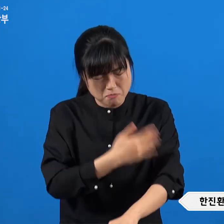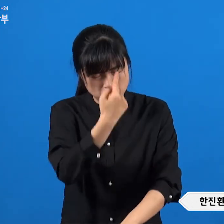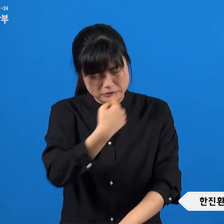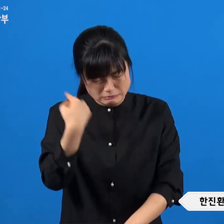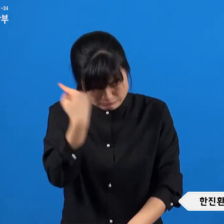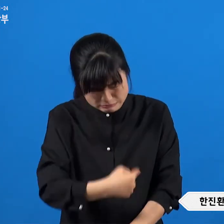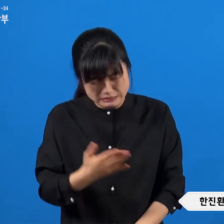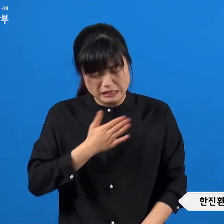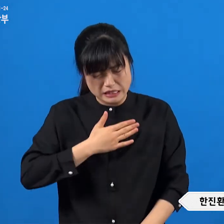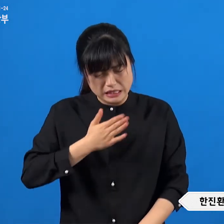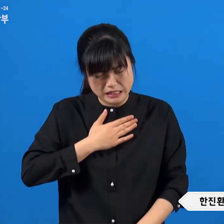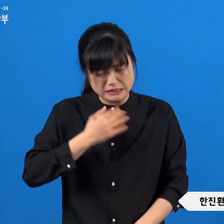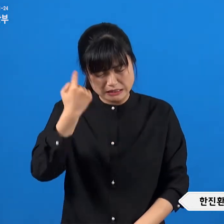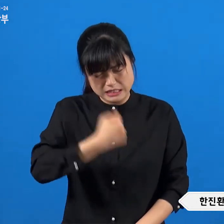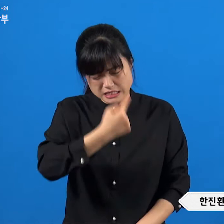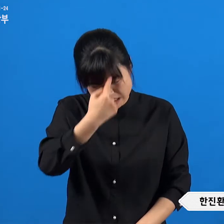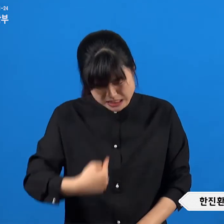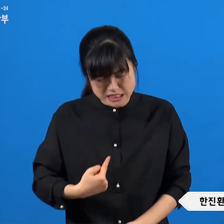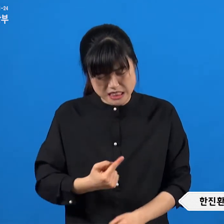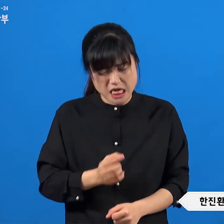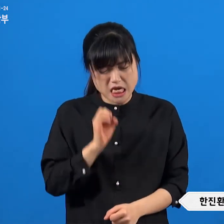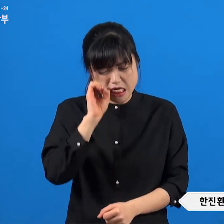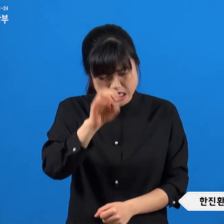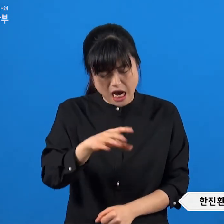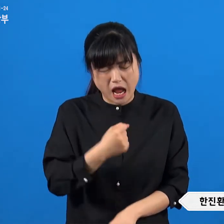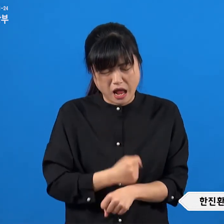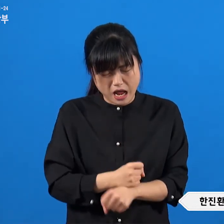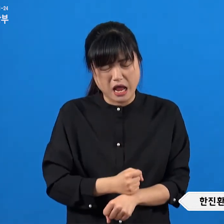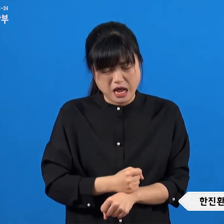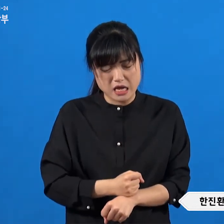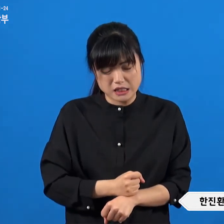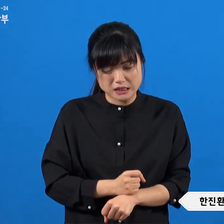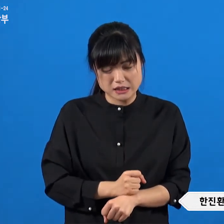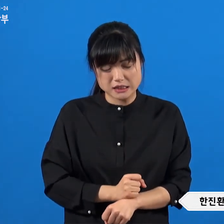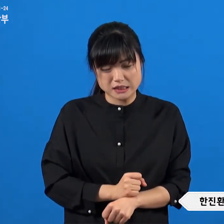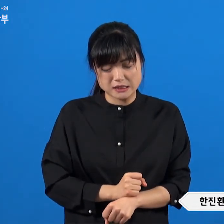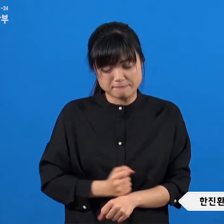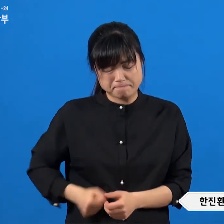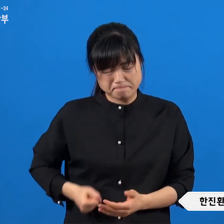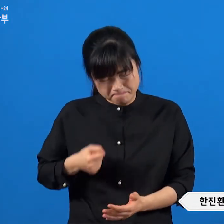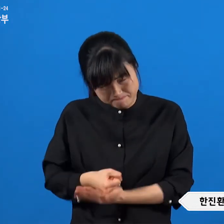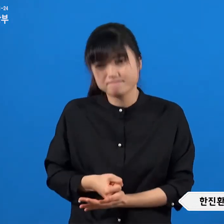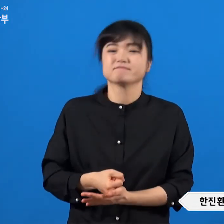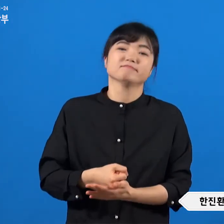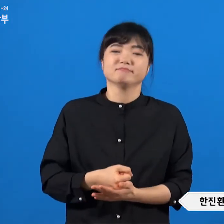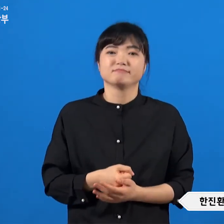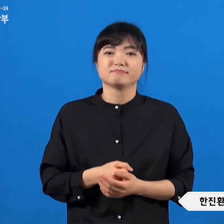그 한마디 하고 죽자, 아버지께로 가자, 그 결심이 섰습니다.